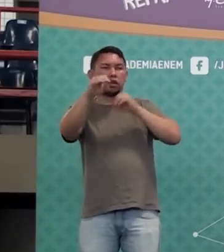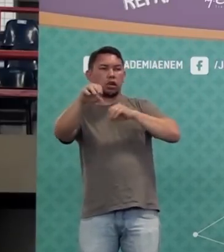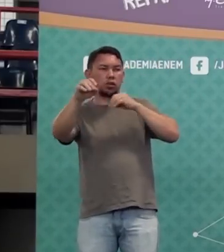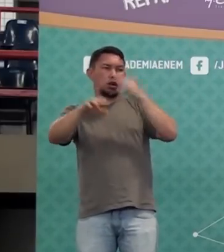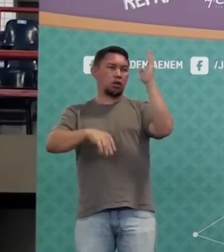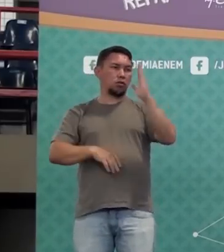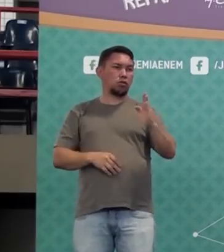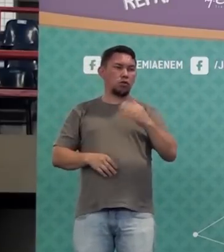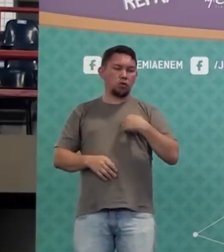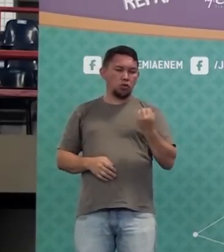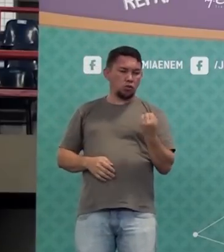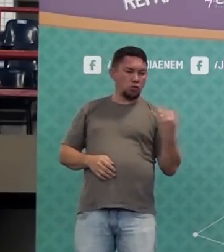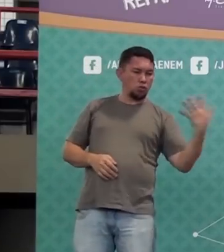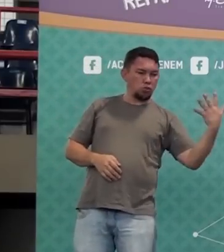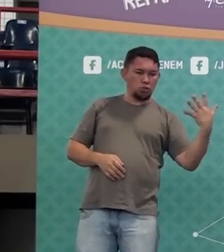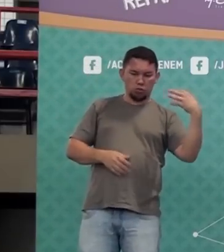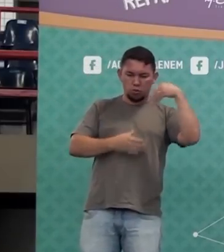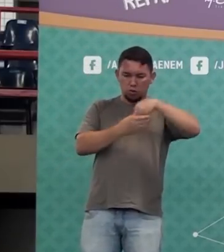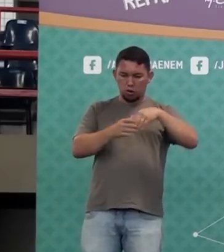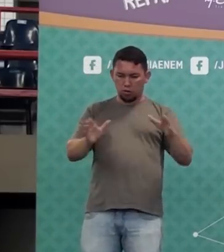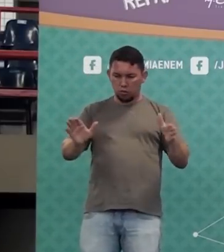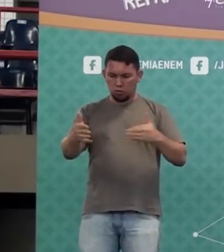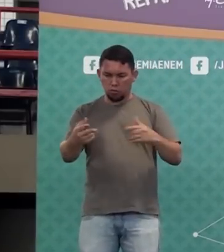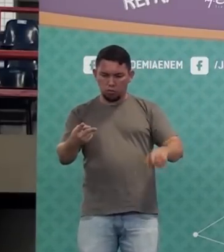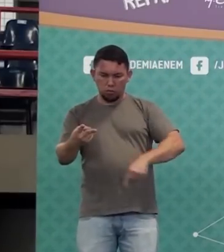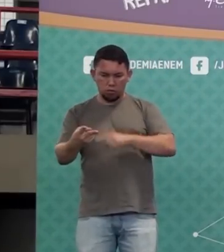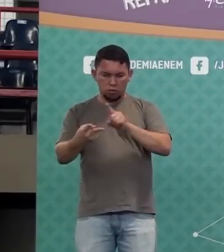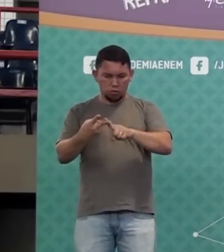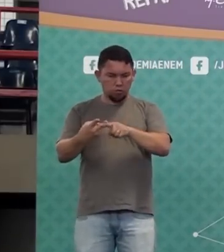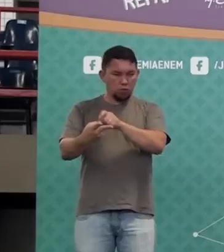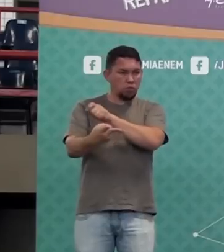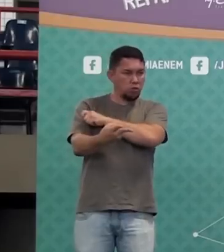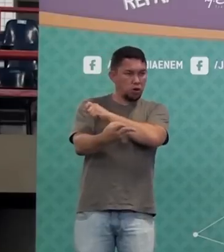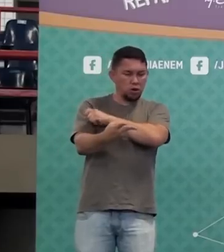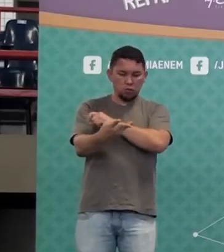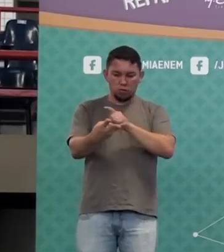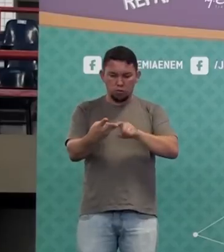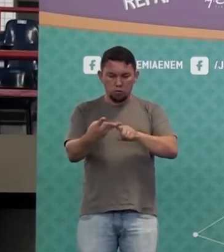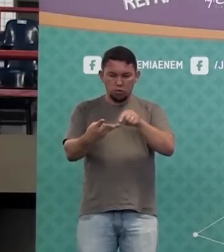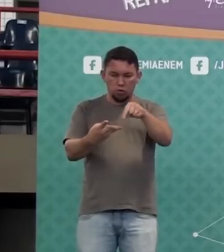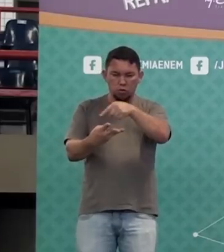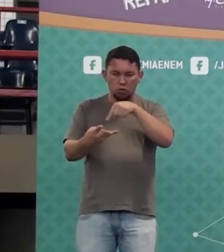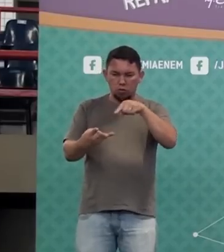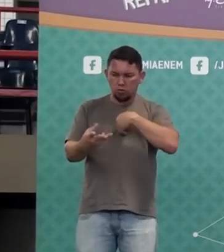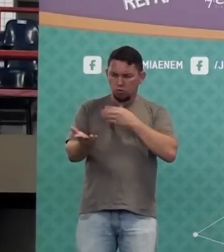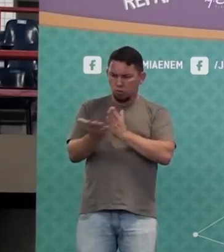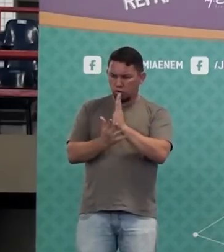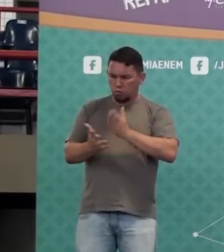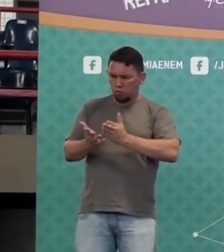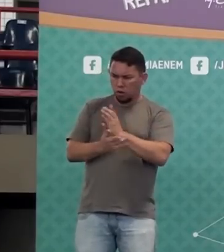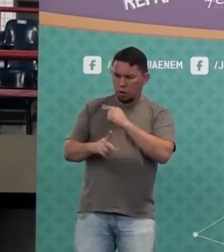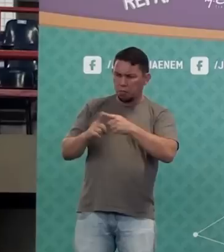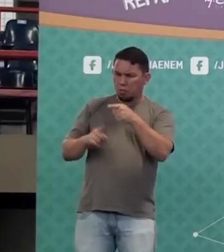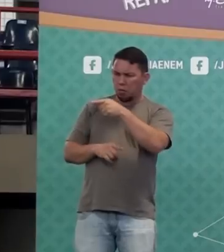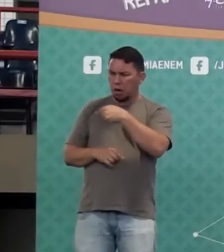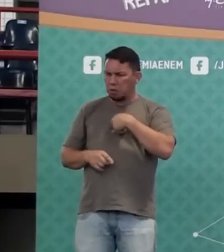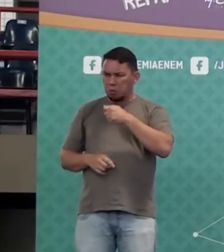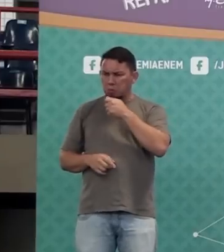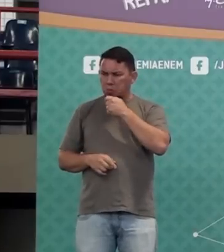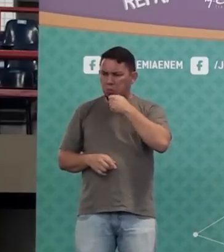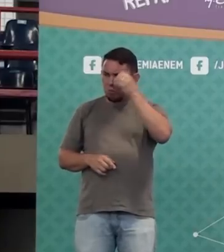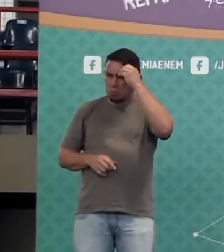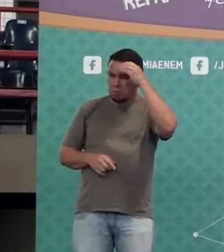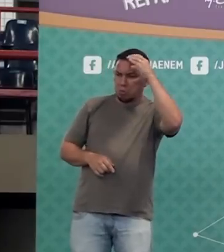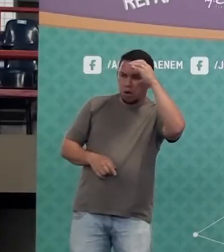O número de alunos na sala, o número de alunos que passam de ano sem ter o conhecimento necessário